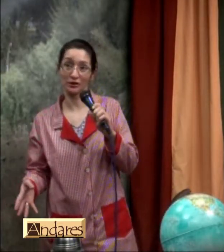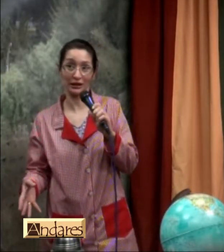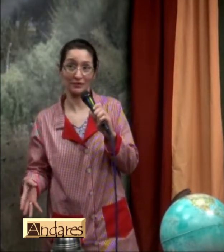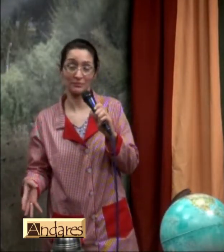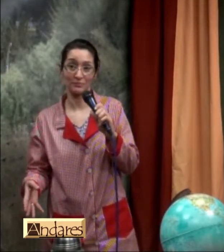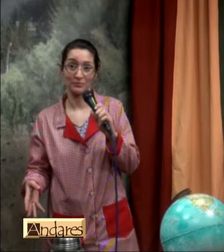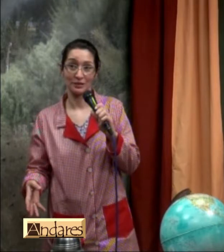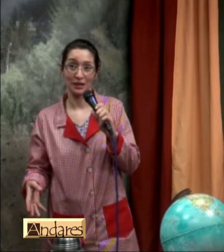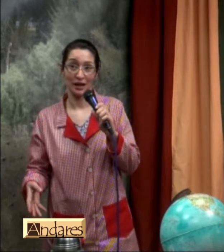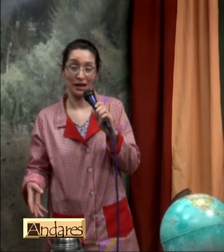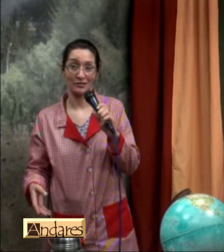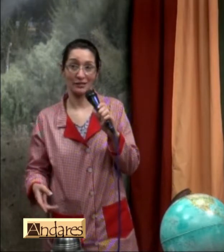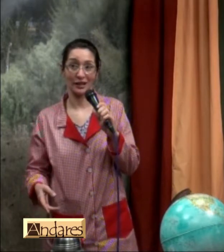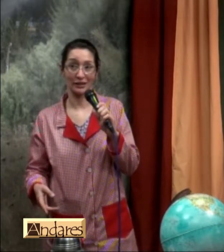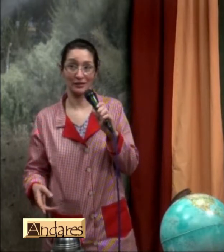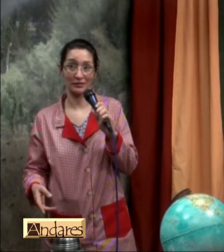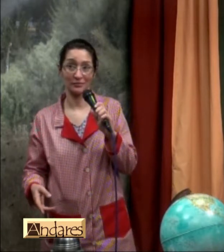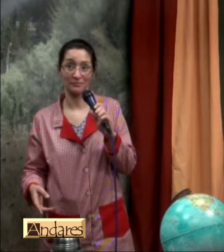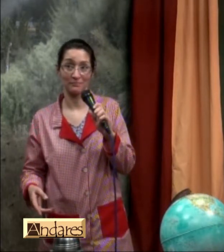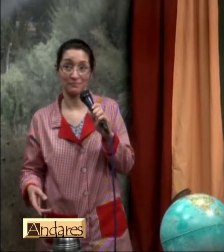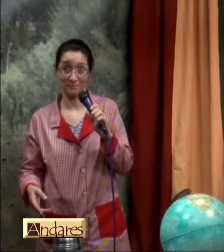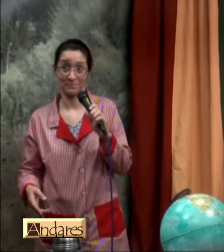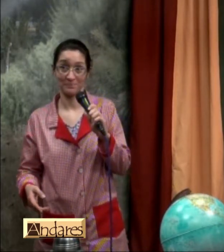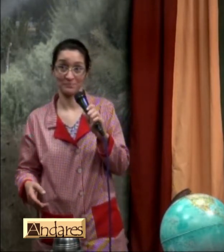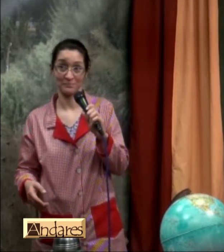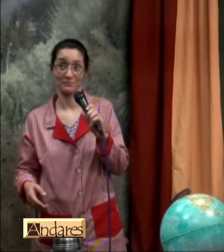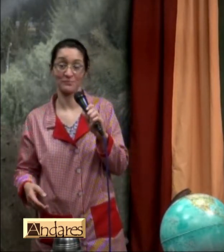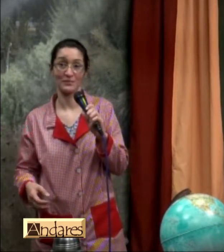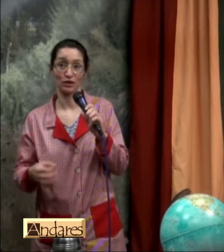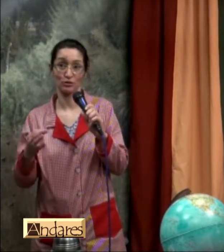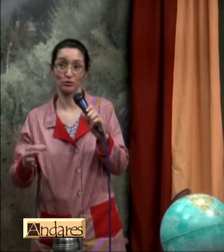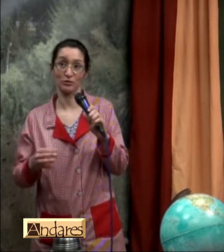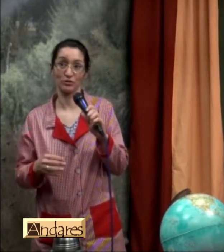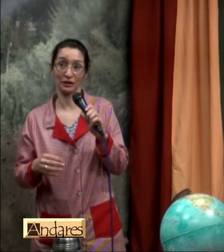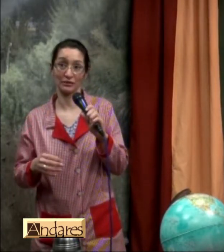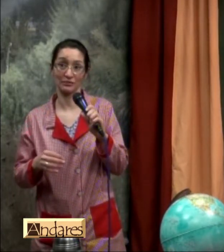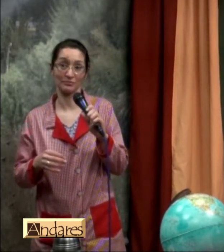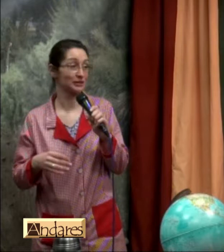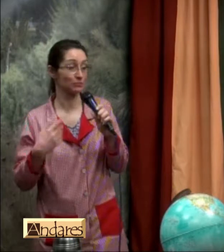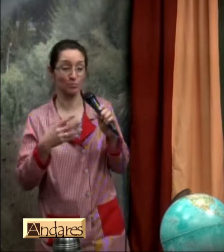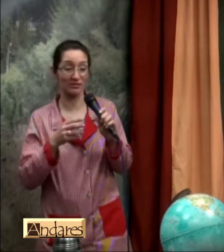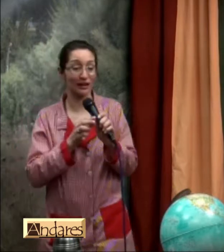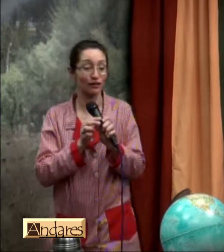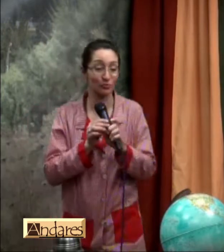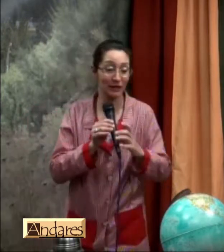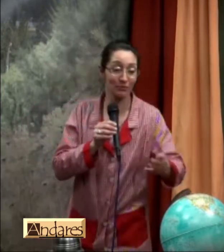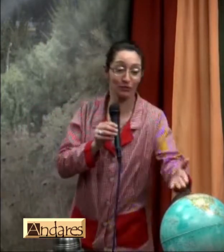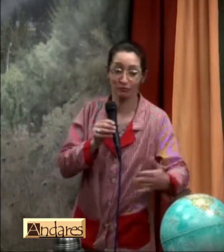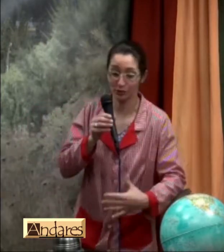clase Como en un salón de clase Así que atente Como si estuviéramos en clase Como si estuviéramos en clase Bien Tenemos pizarrón Mirá, tenemos un globo